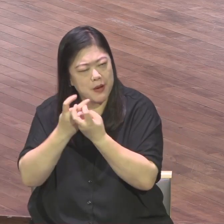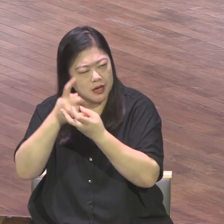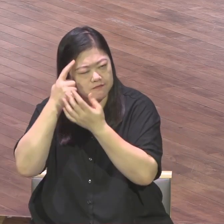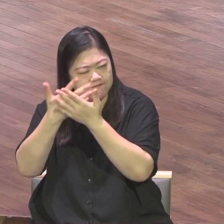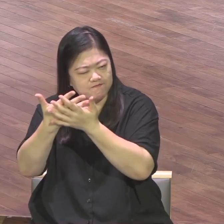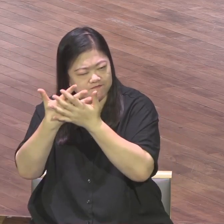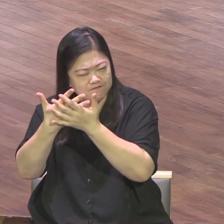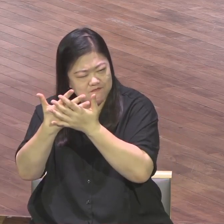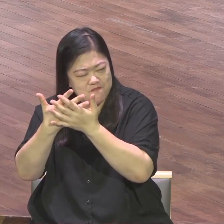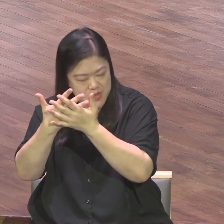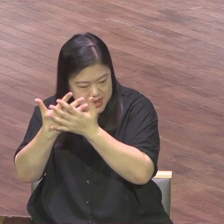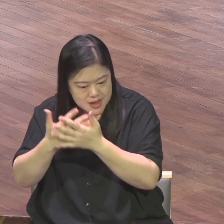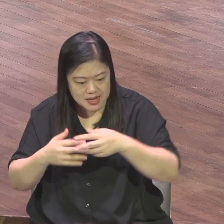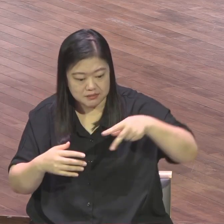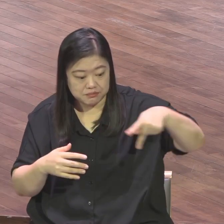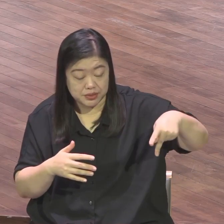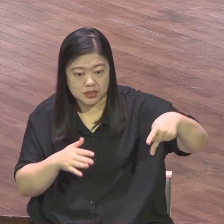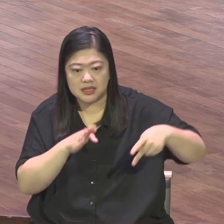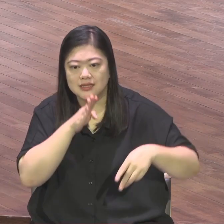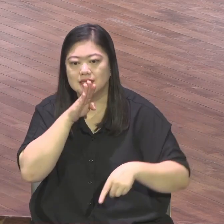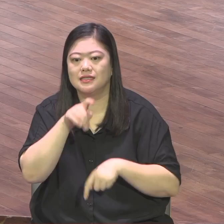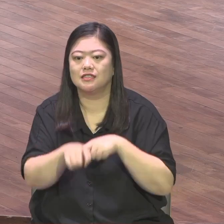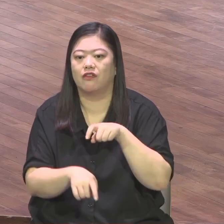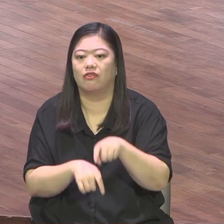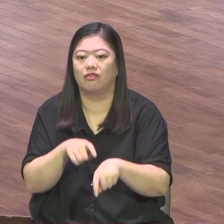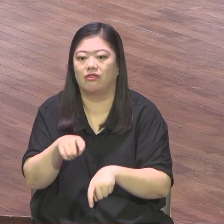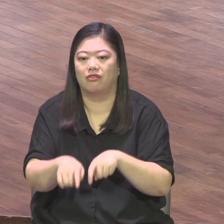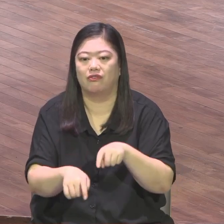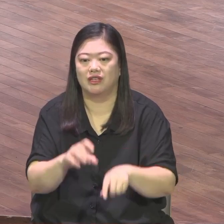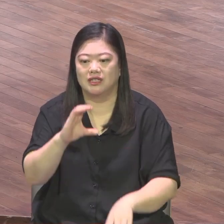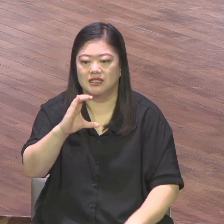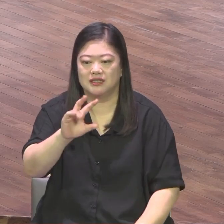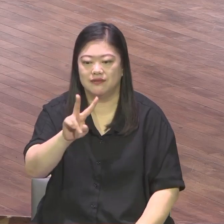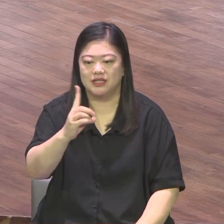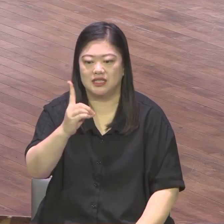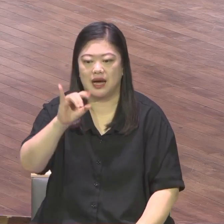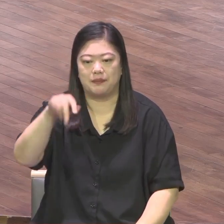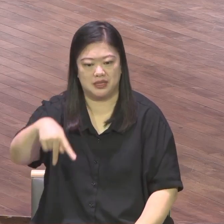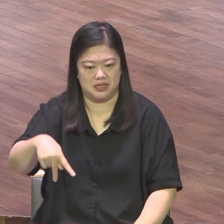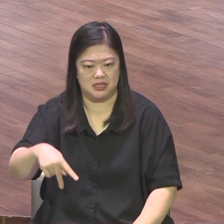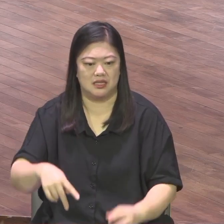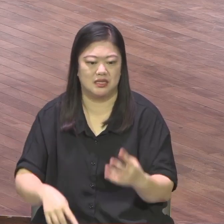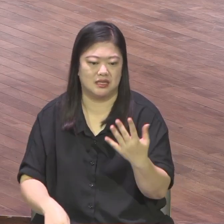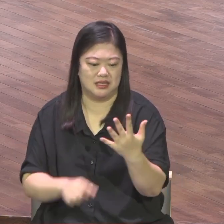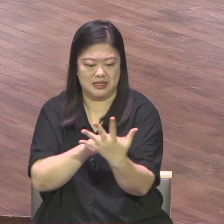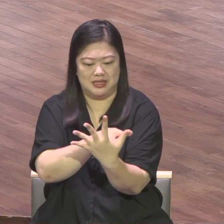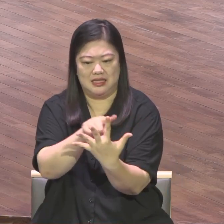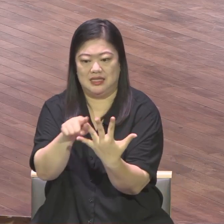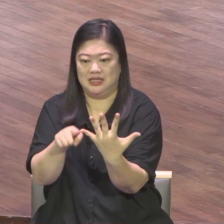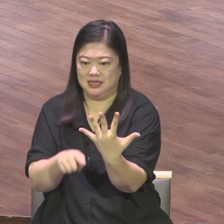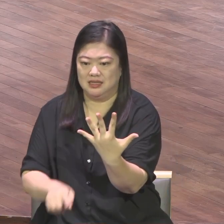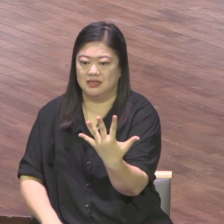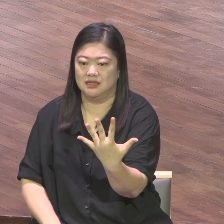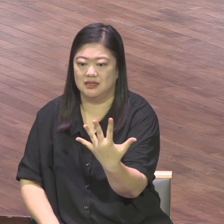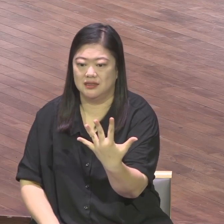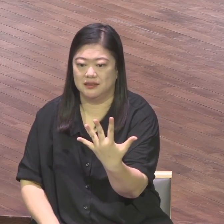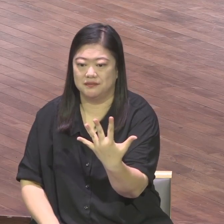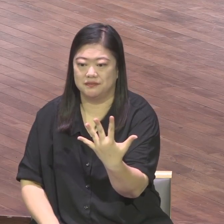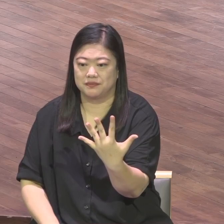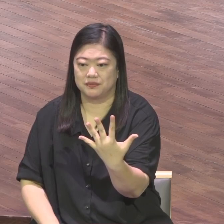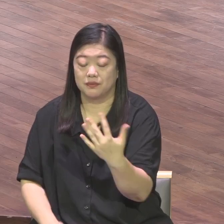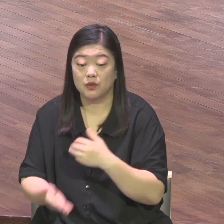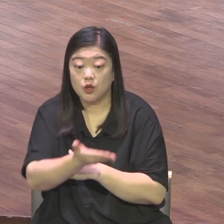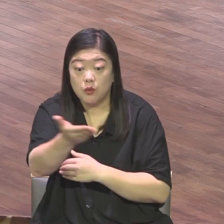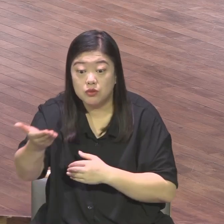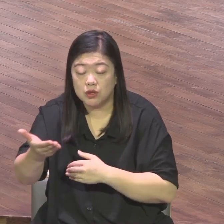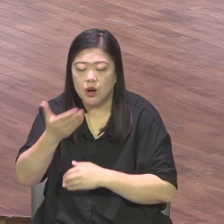새가족부회가 교육자에게 물어보면 다 상세히 가르쳐줍니다. 전부 다 내용을 세밀하게 가르쳐줍니다. 지금 예원 공동체에 주어진 언약적